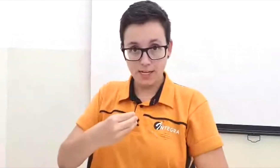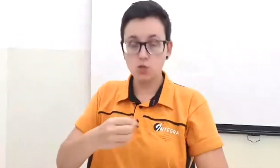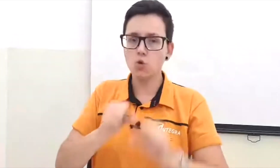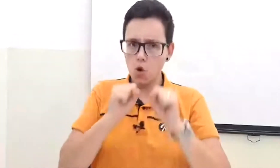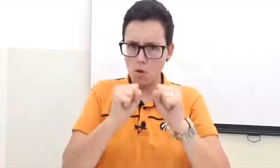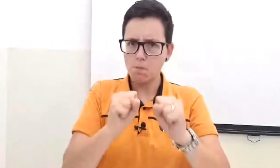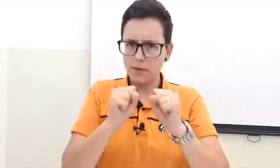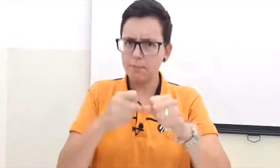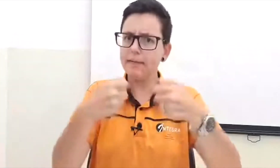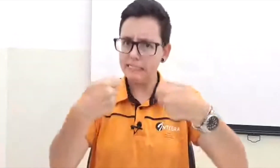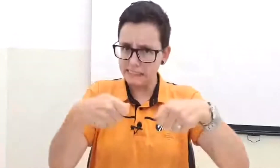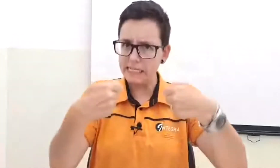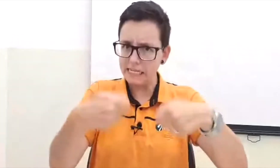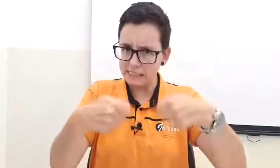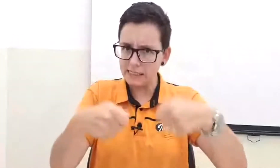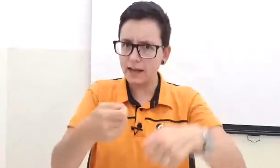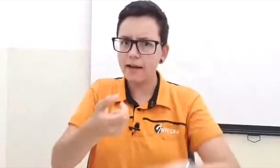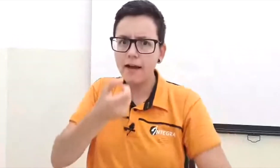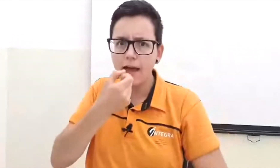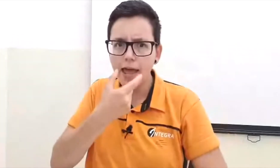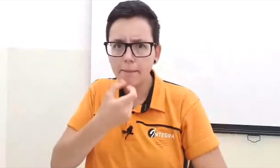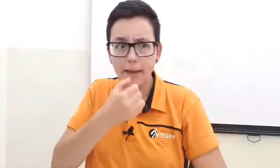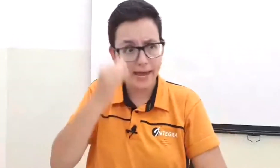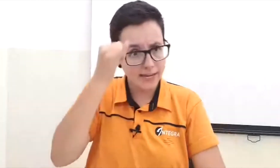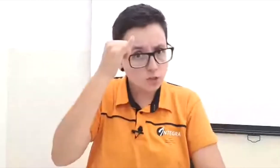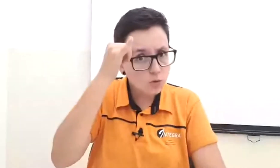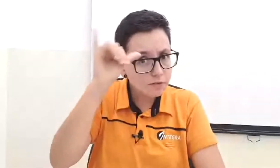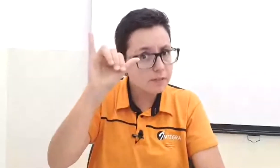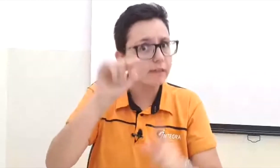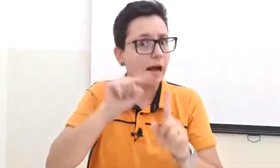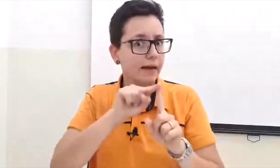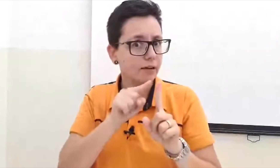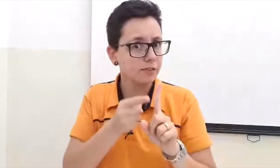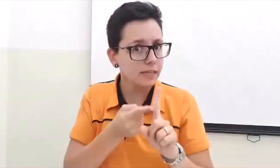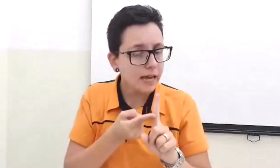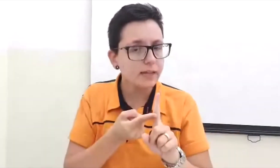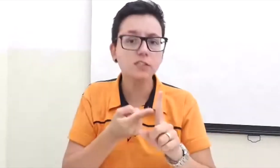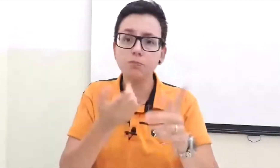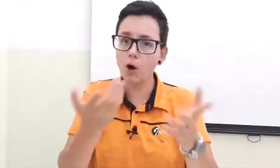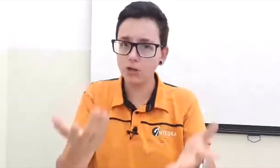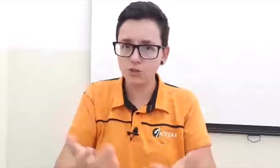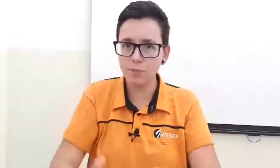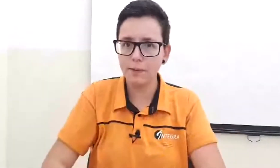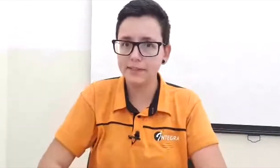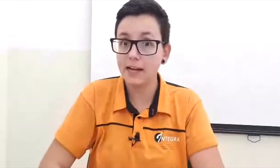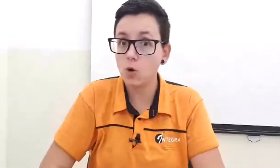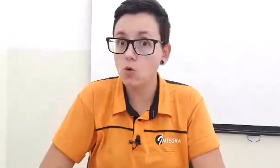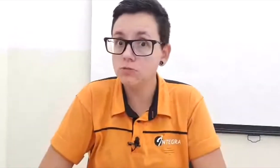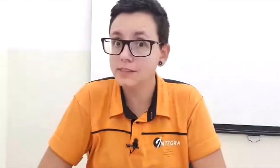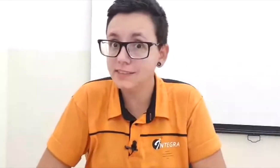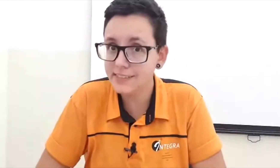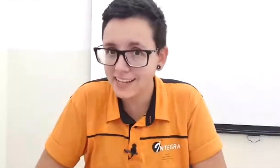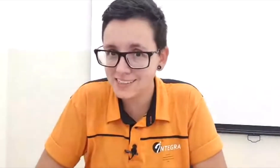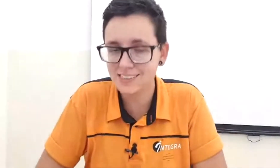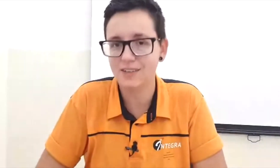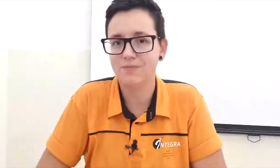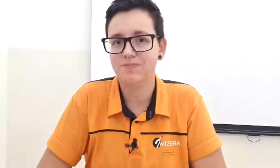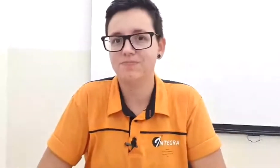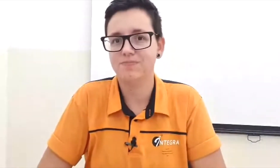filho, precisa remédio evitar a gravidez. Pode complementar com certeza,